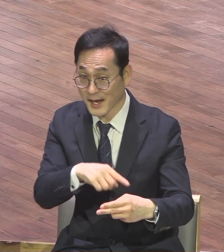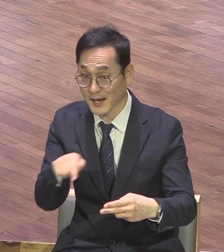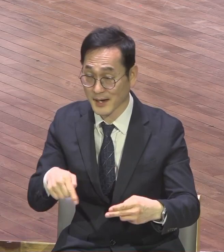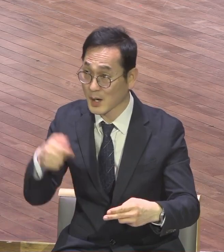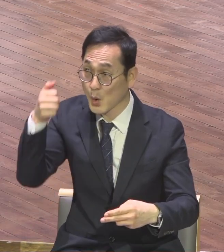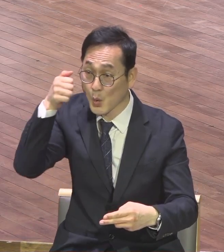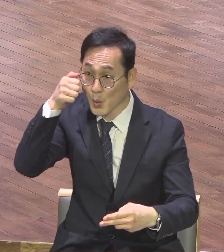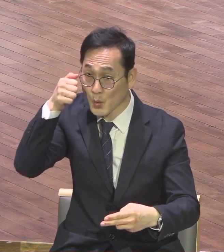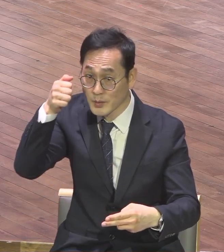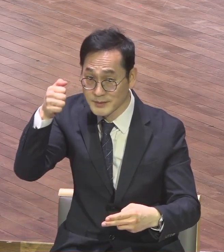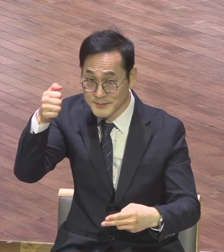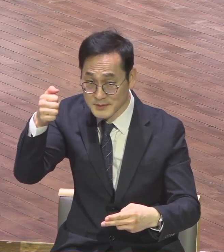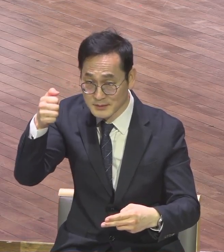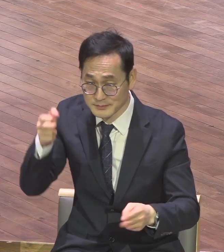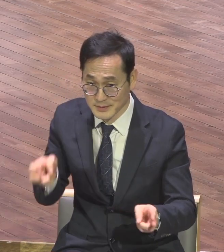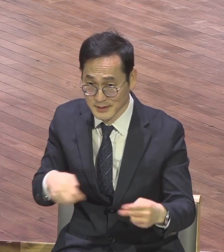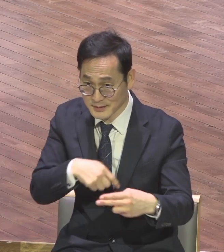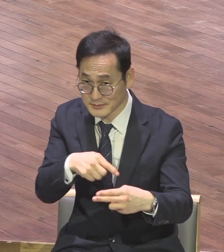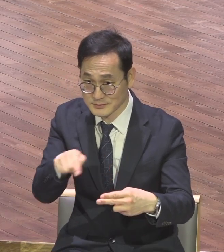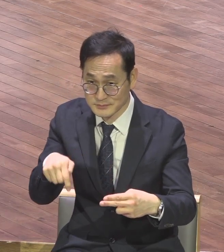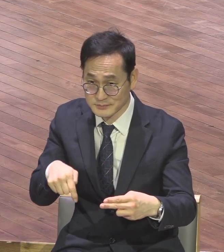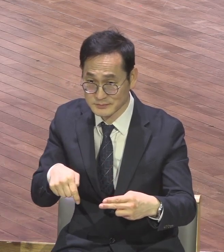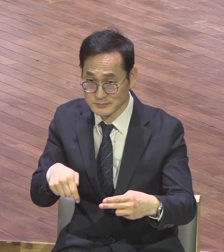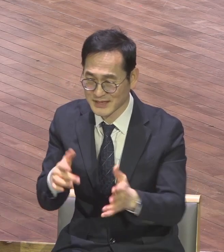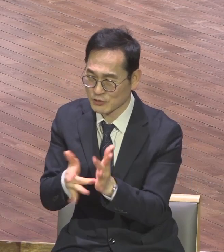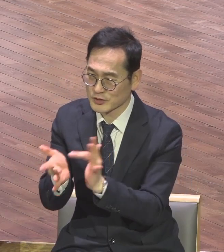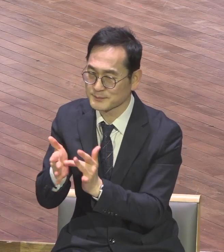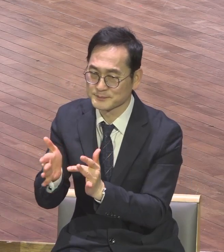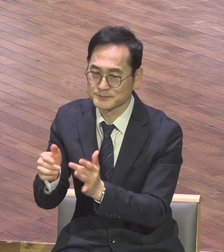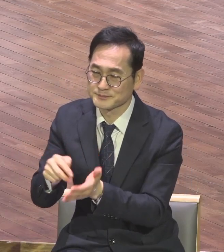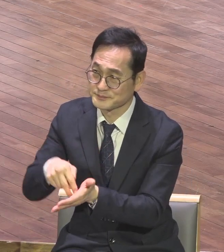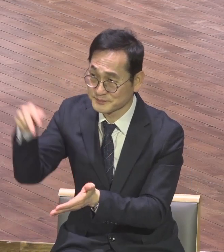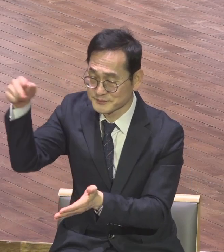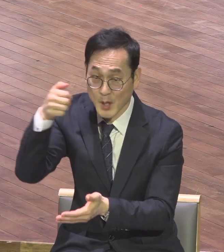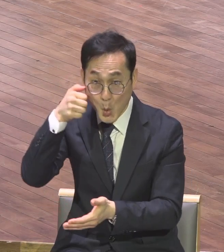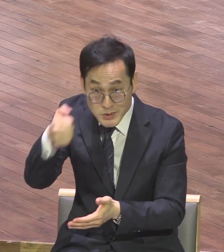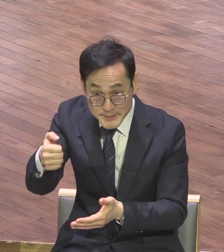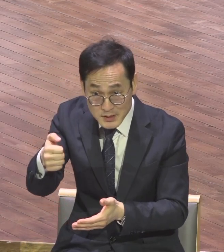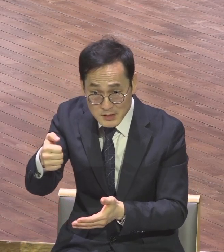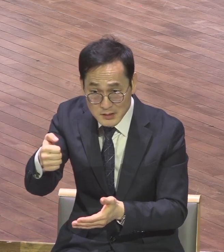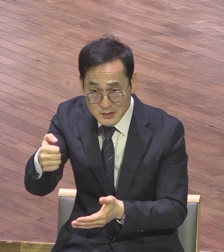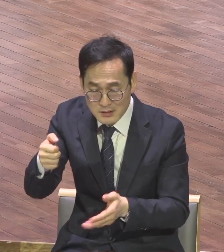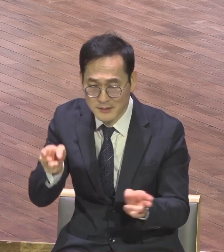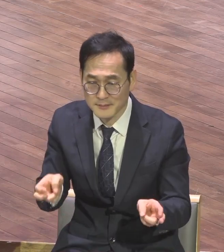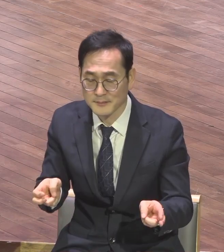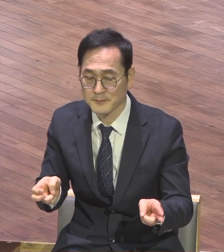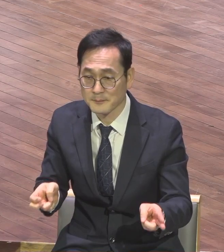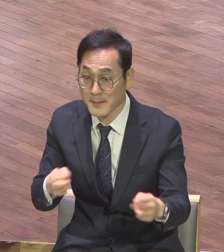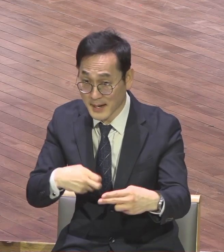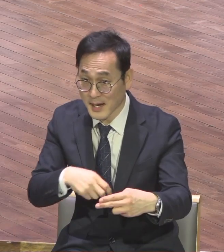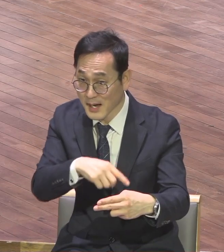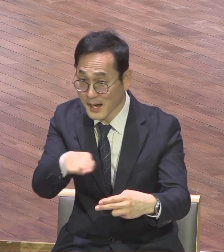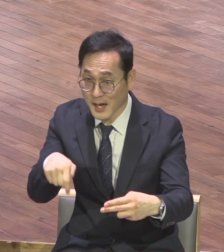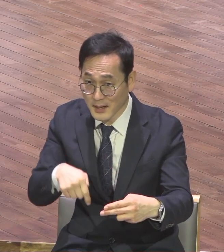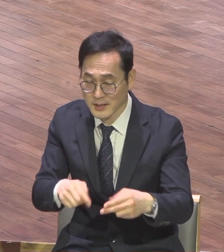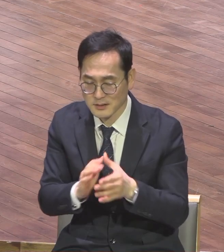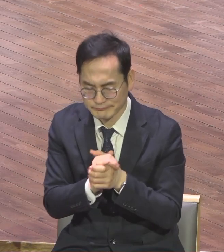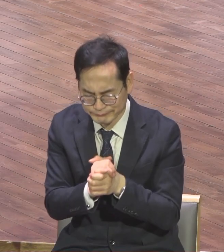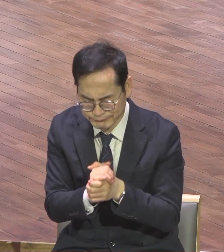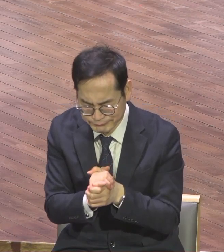흩어져 있던 사람들이 하나가 딱 되는 자기 나라 말로 다 하게 되니까 소통이